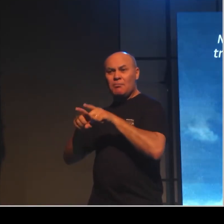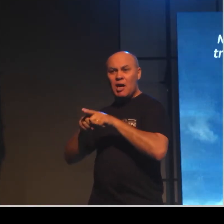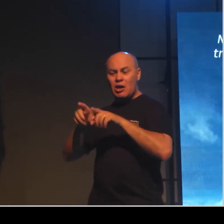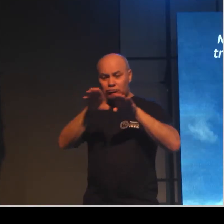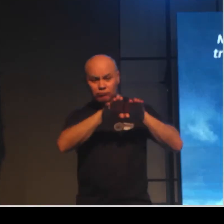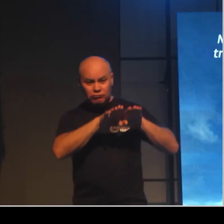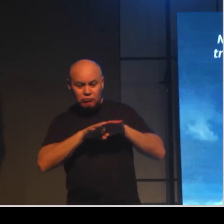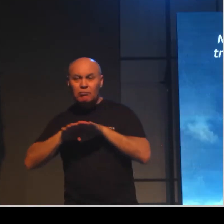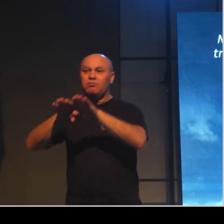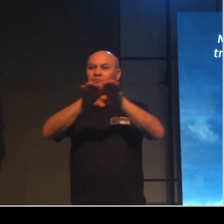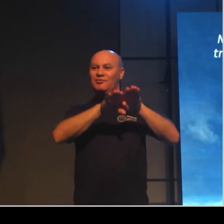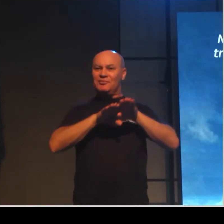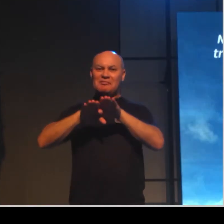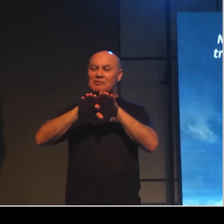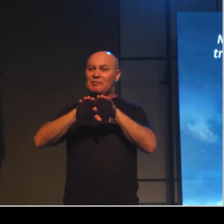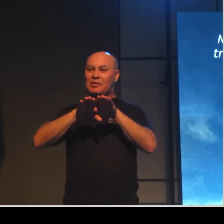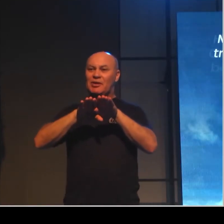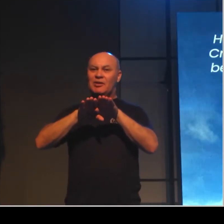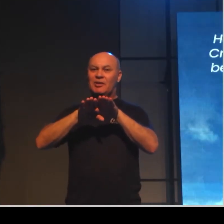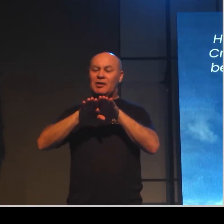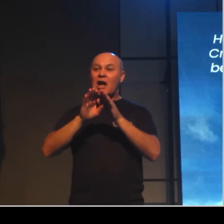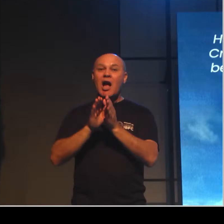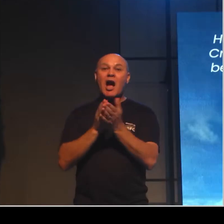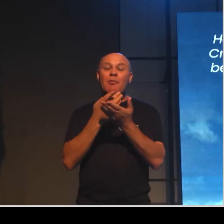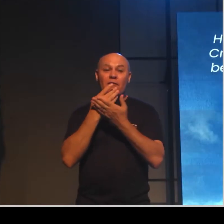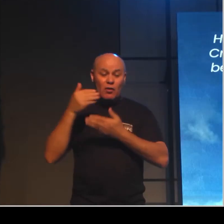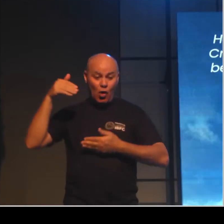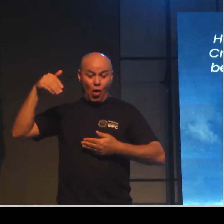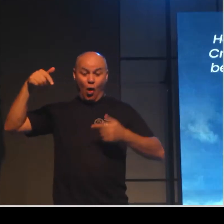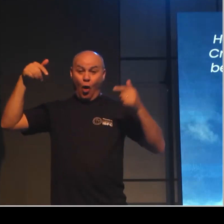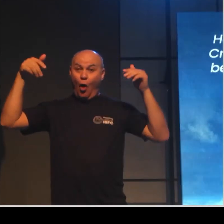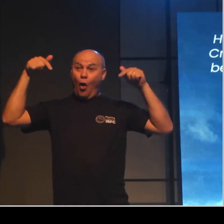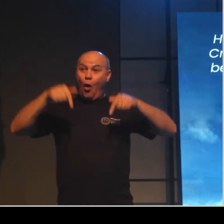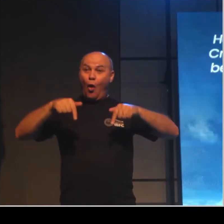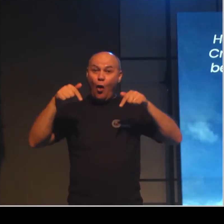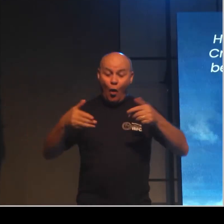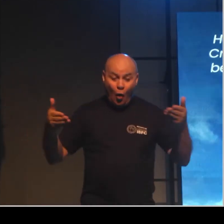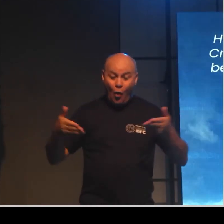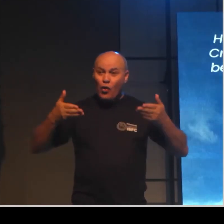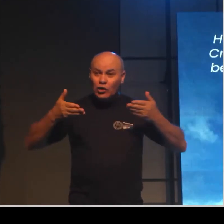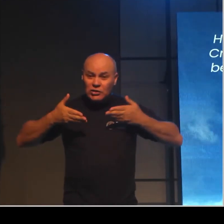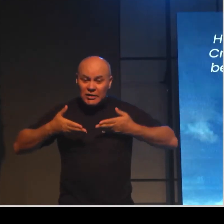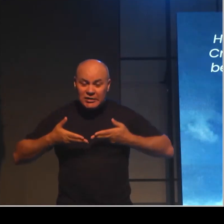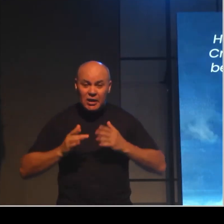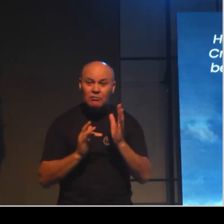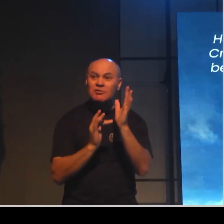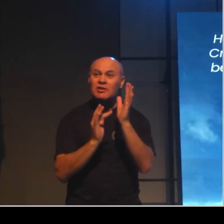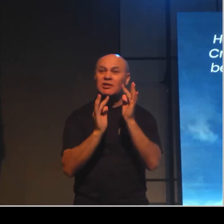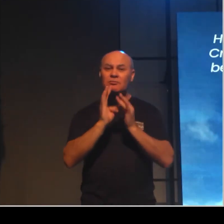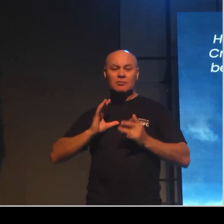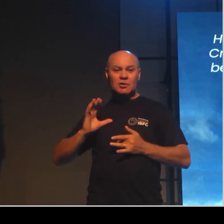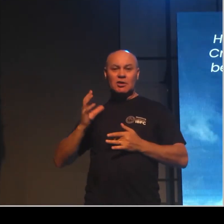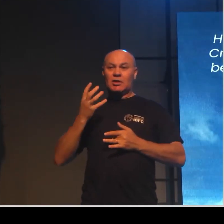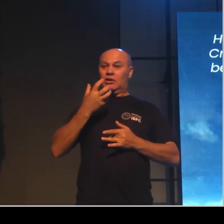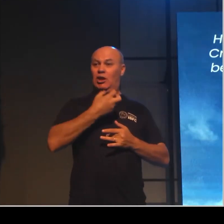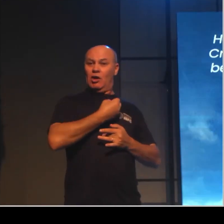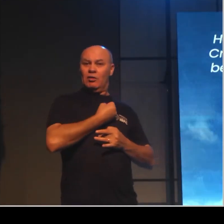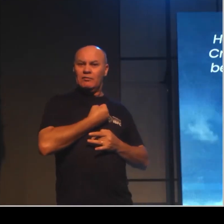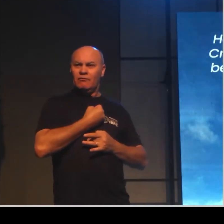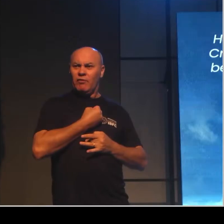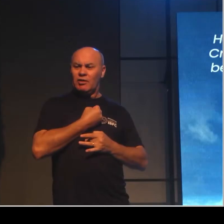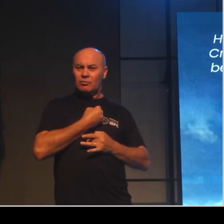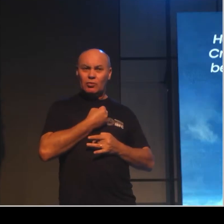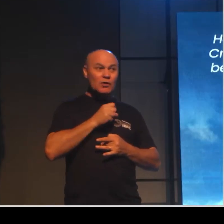Davi, nasceu o Salvador, que é Cristo Senhor. E isso lhes será por sinal: vocês encontrarão o